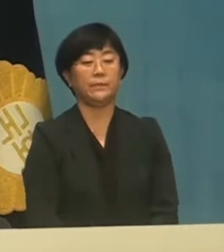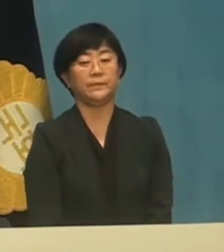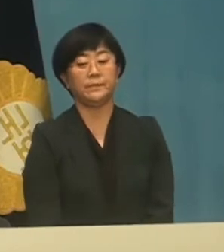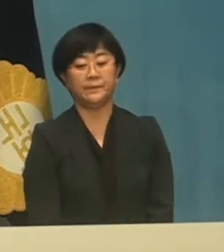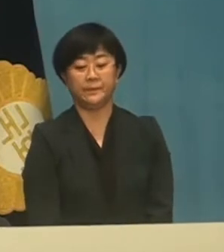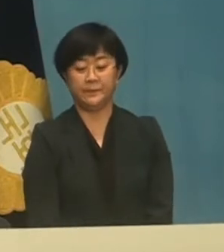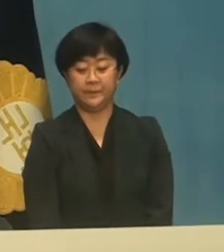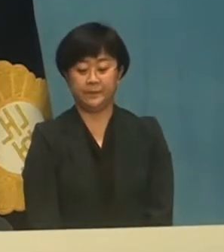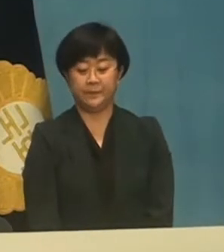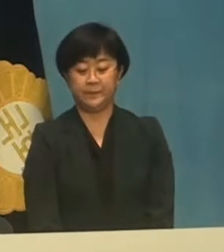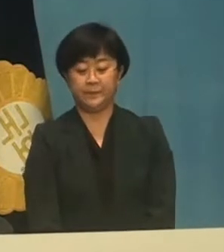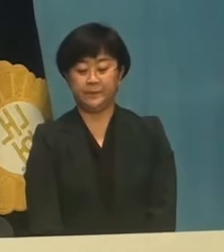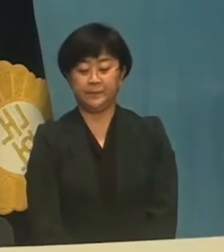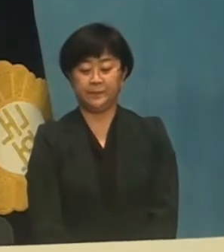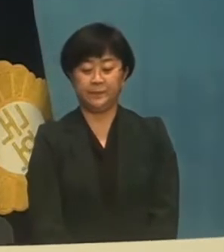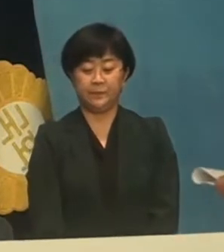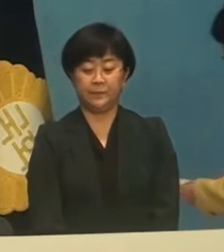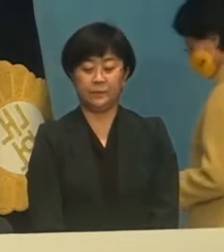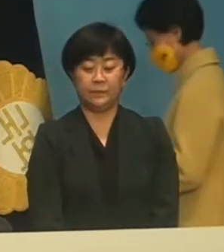감사합니다.